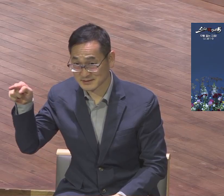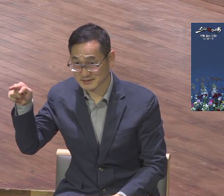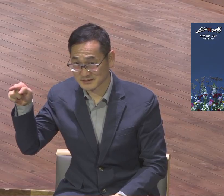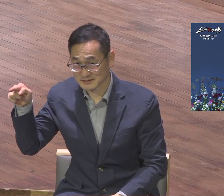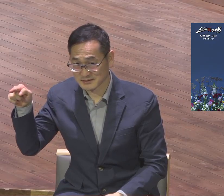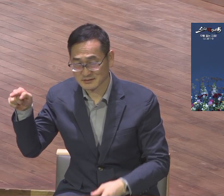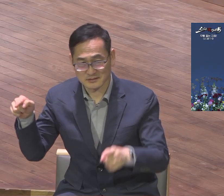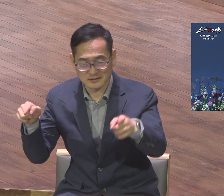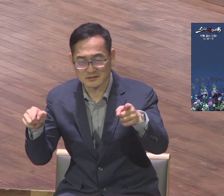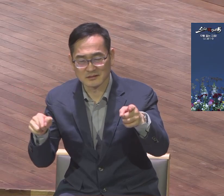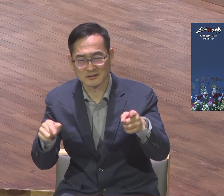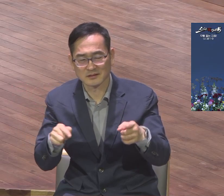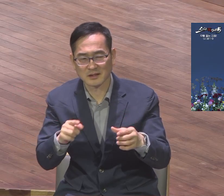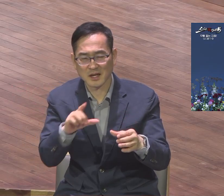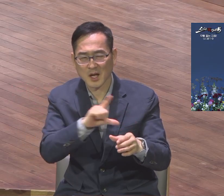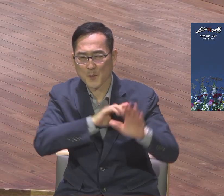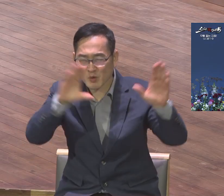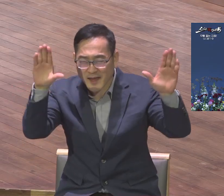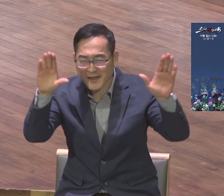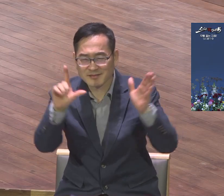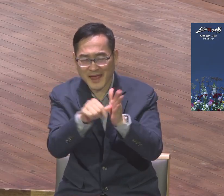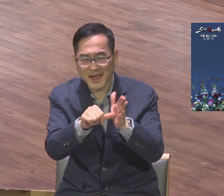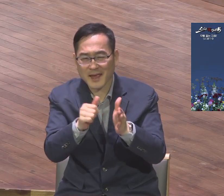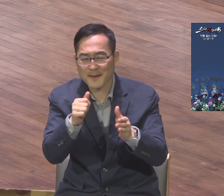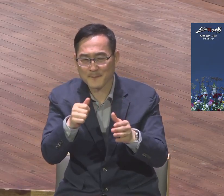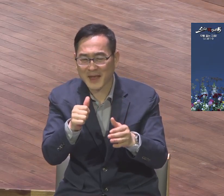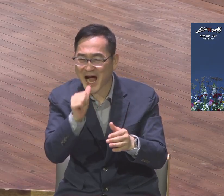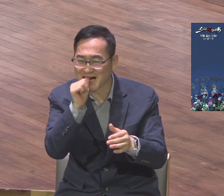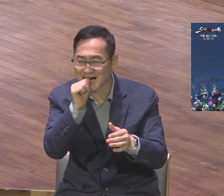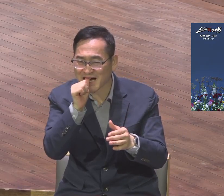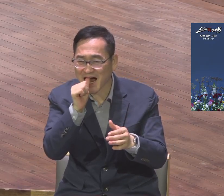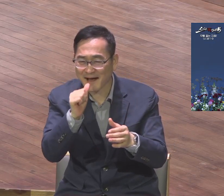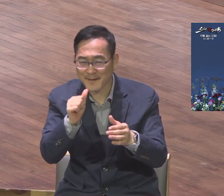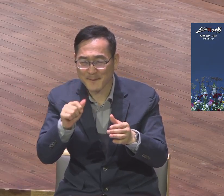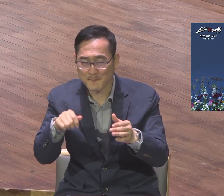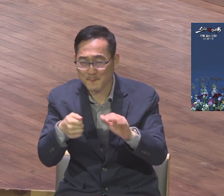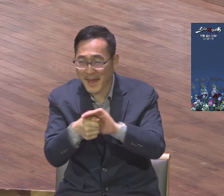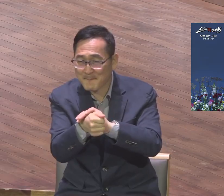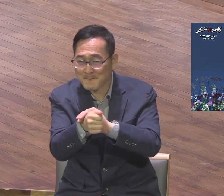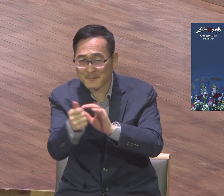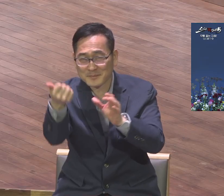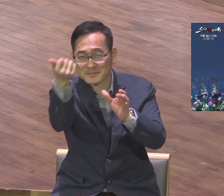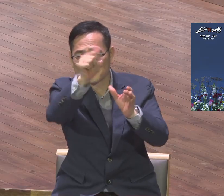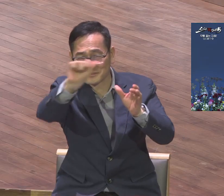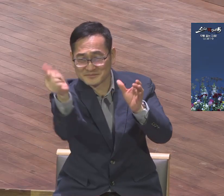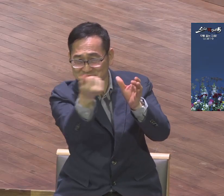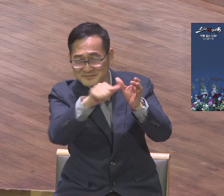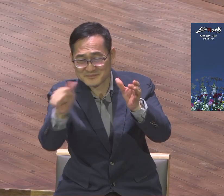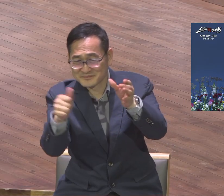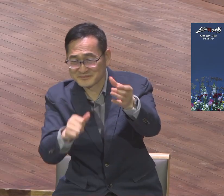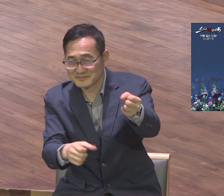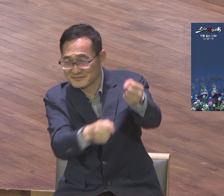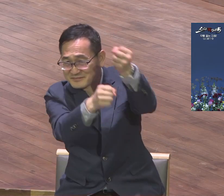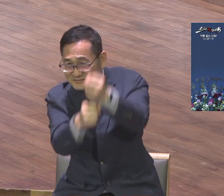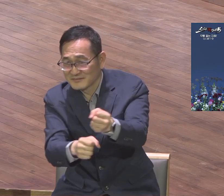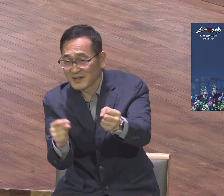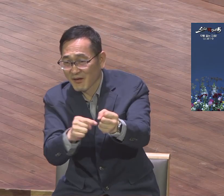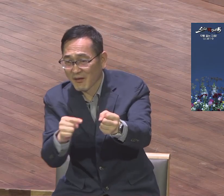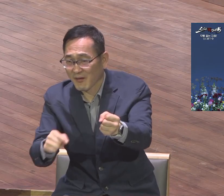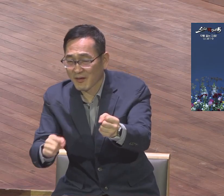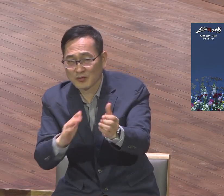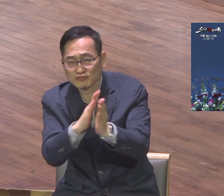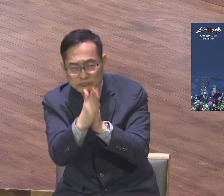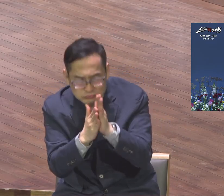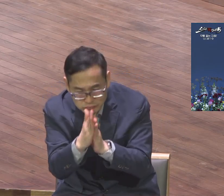노뱀 이 노뱀을 이스라엘 백성들이 그 당시까지 우상으로 모시고 있었어요. 이